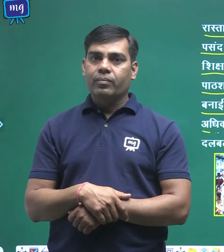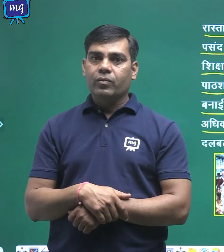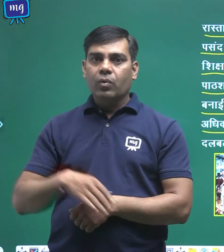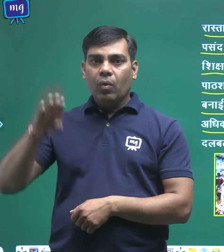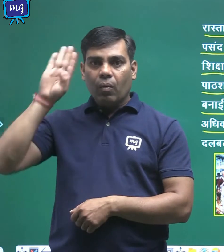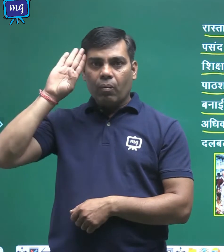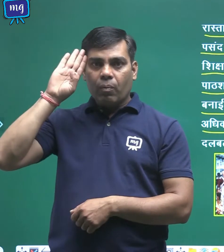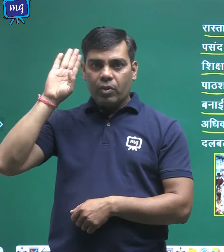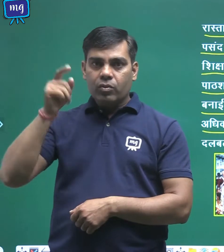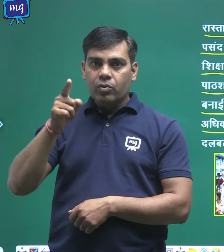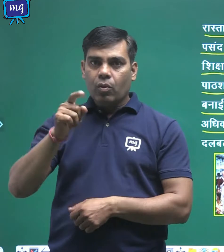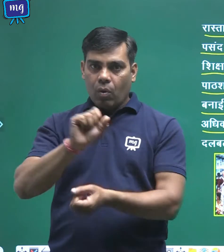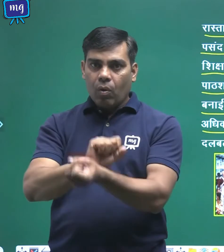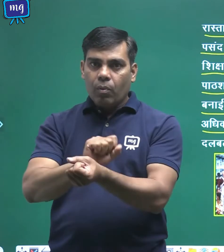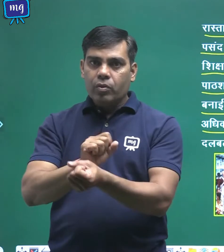अधिकारी